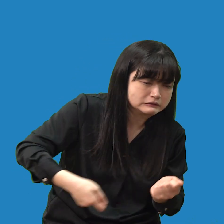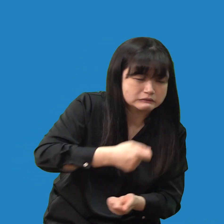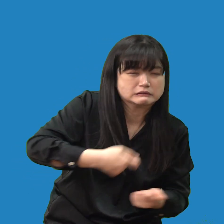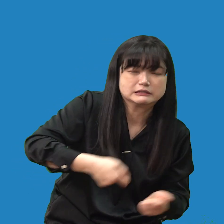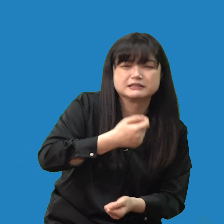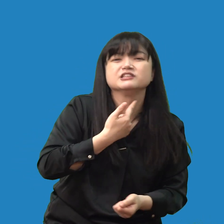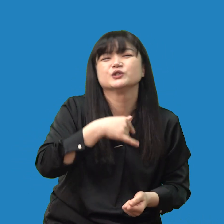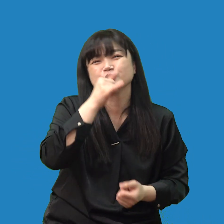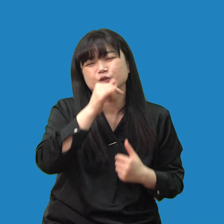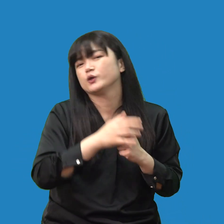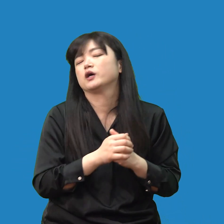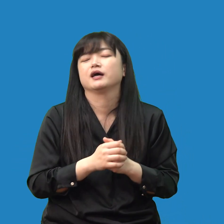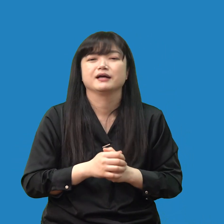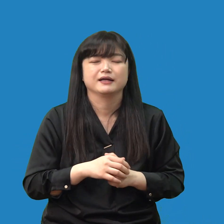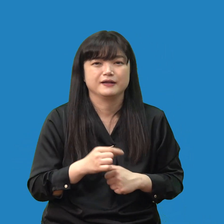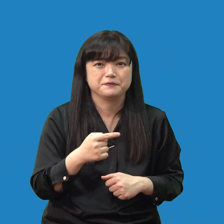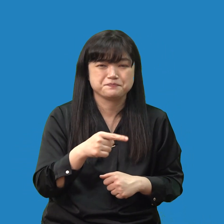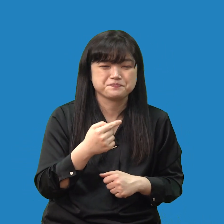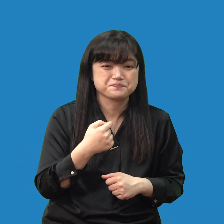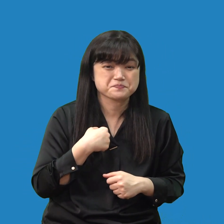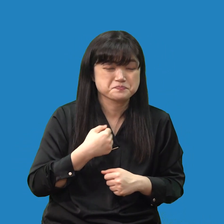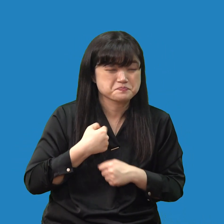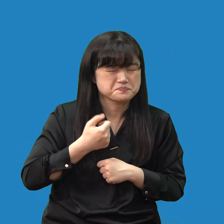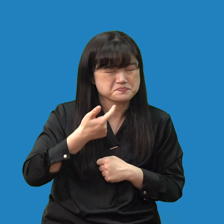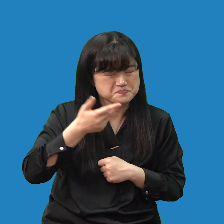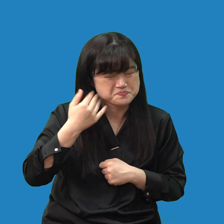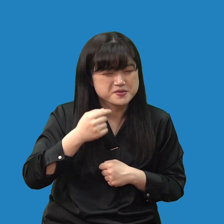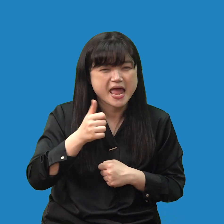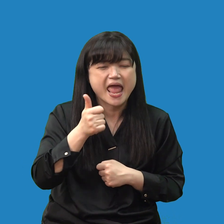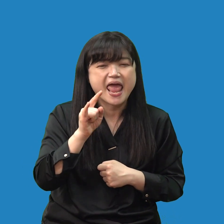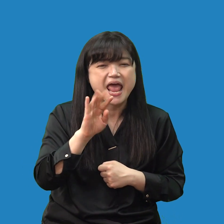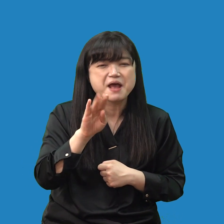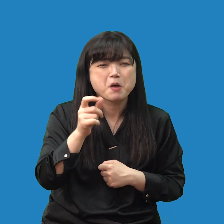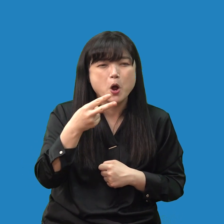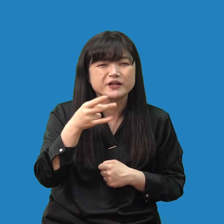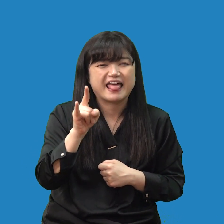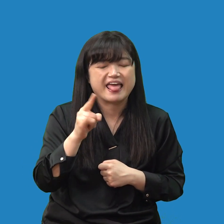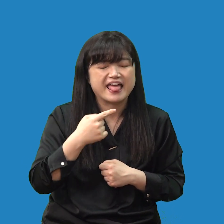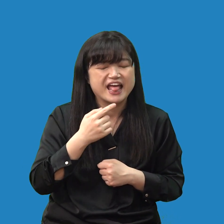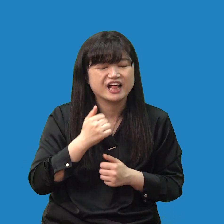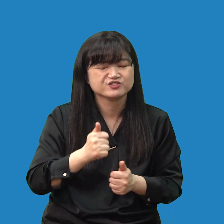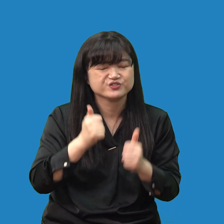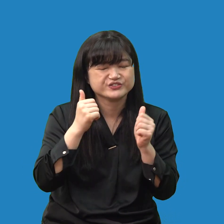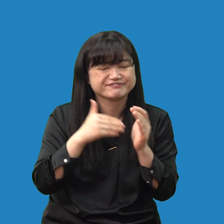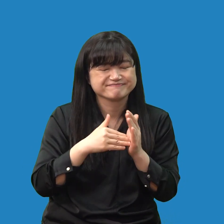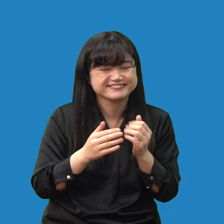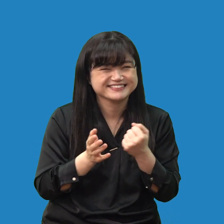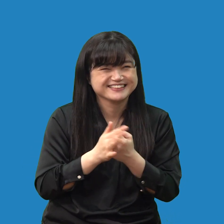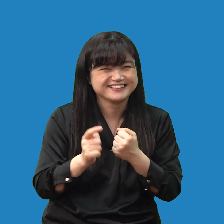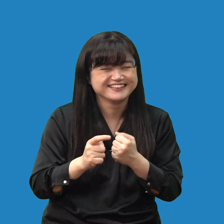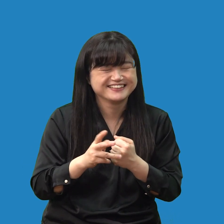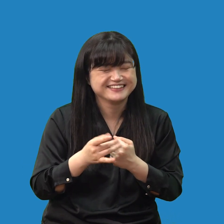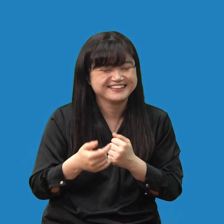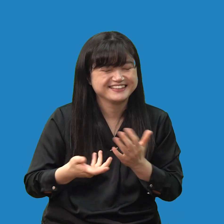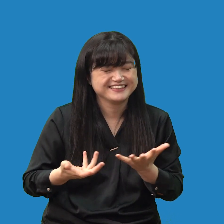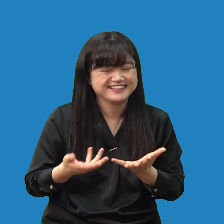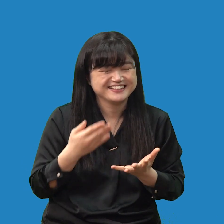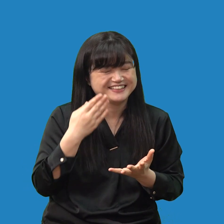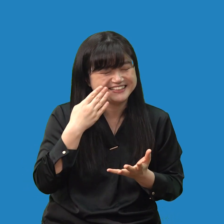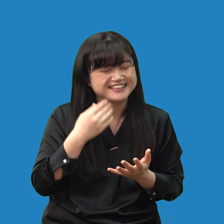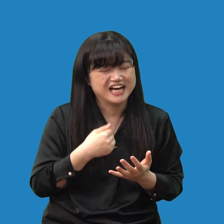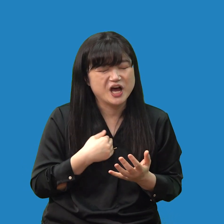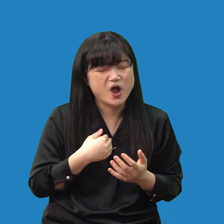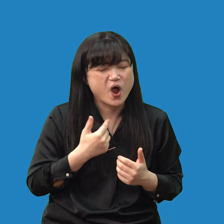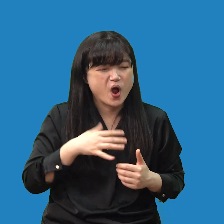있는데요. 그 이래봬도 제가 해병대 출신이라서 노가다에는 좀 자신이 있습니다. 처음에는